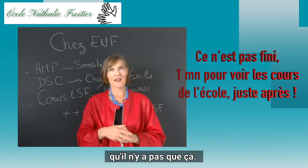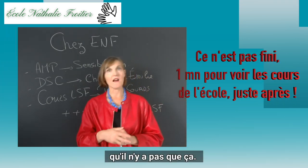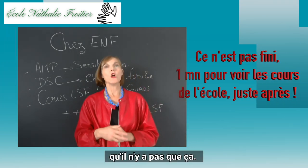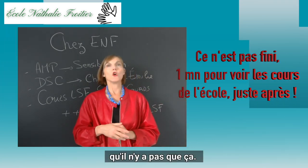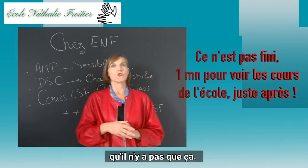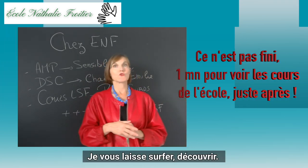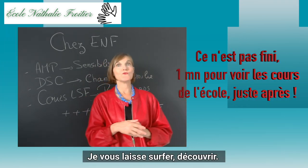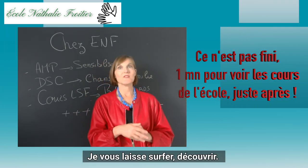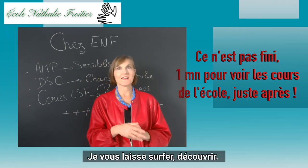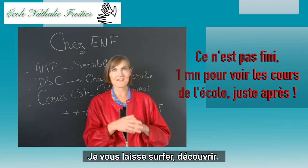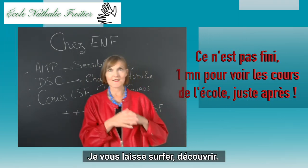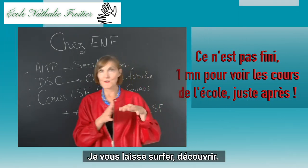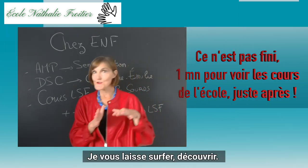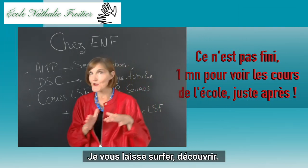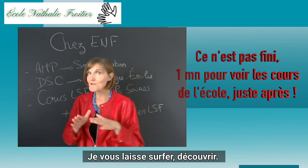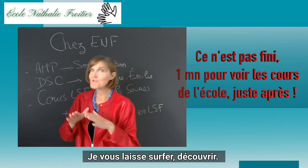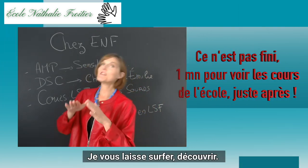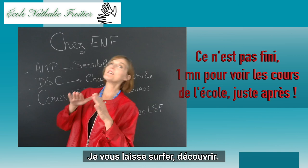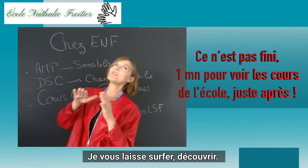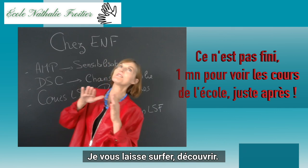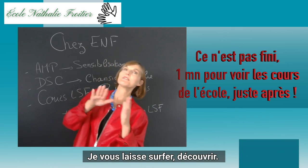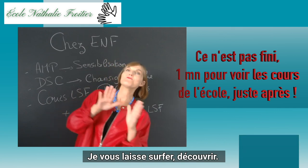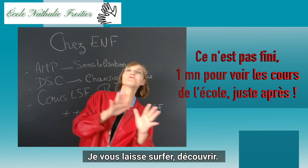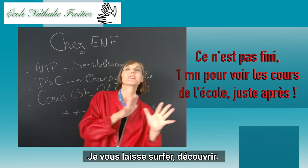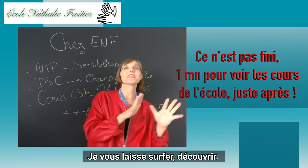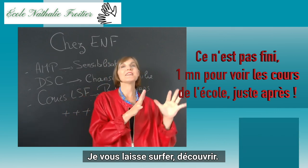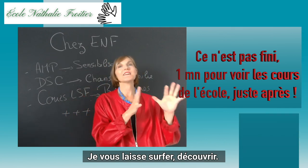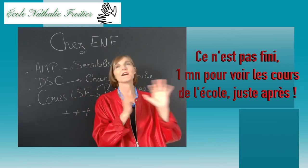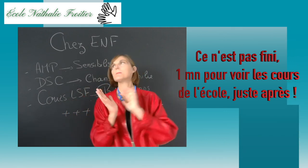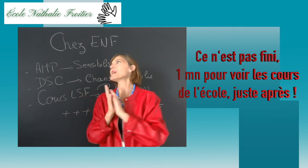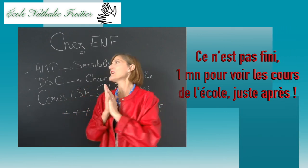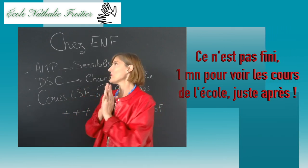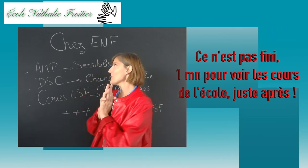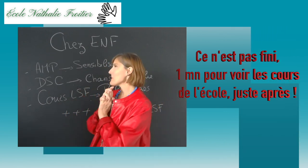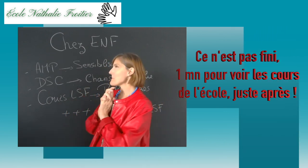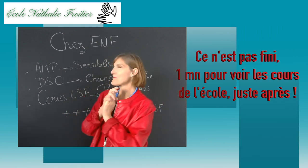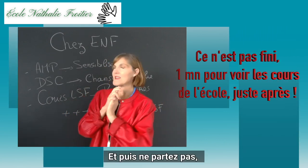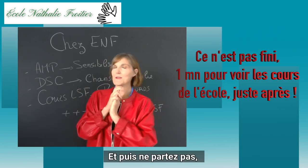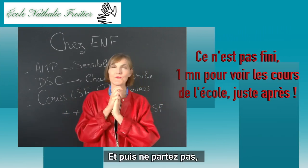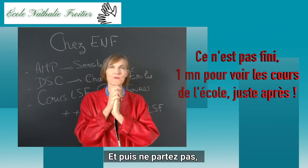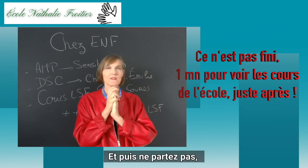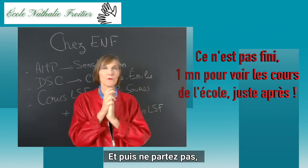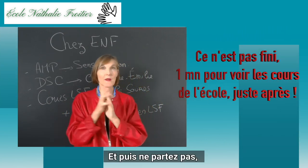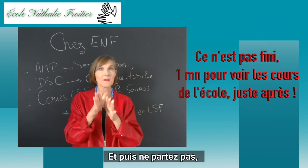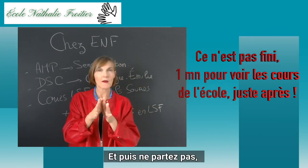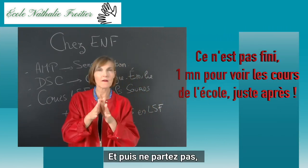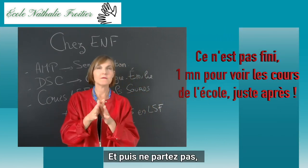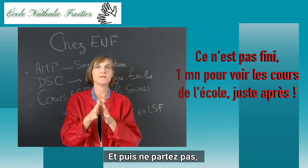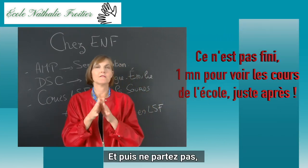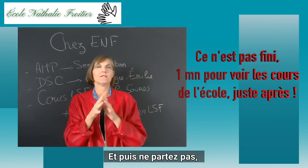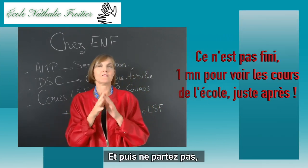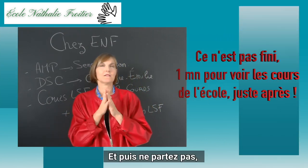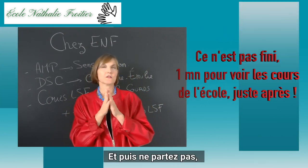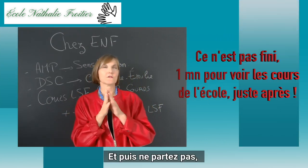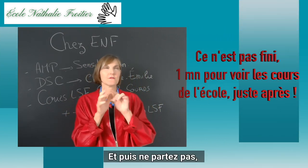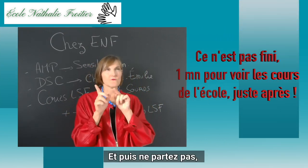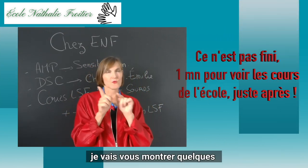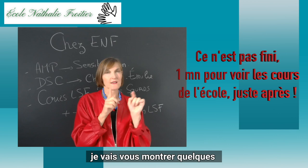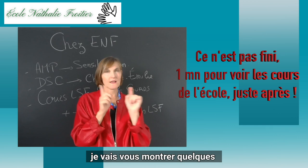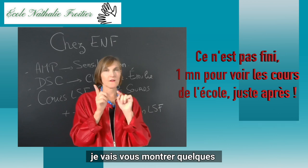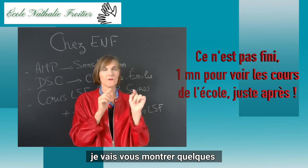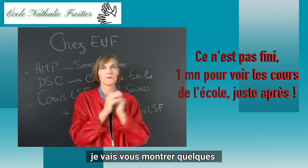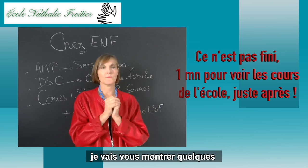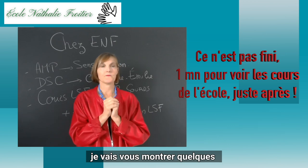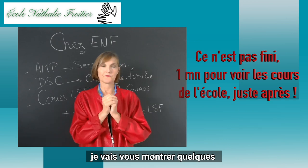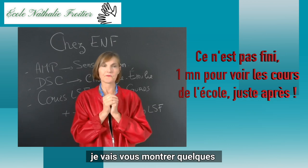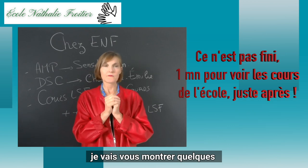n a pas que ça je vous laisse surfer, découvrir et puis ne partez pas je vais vous